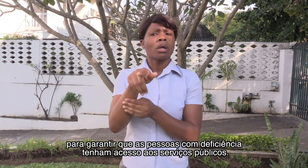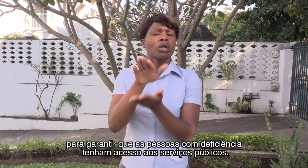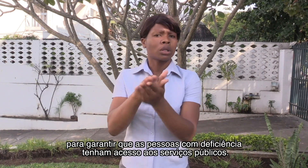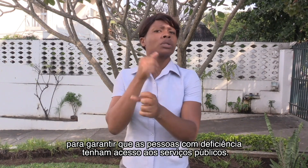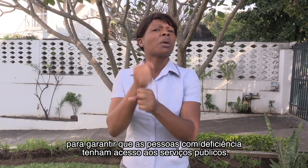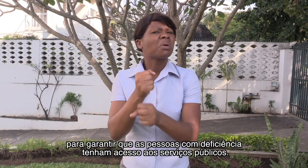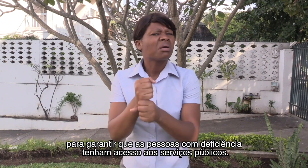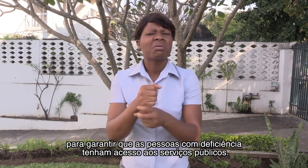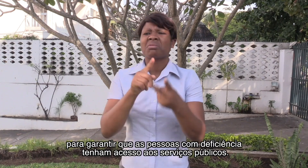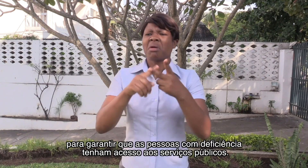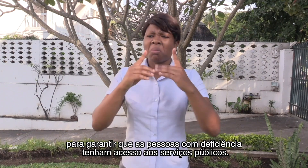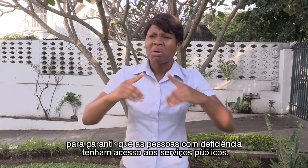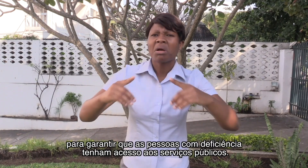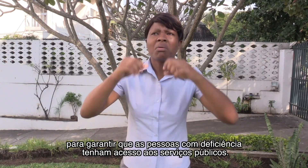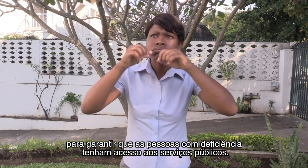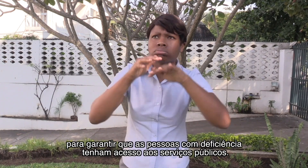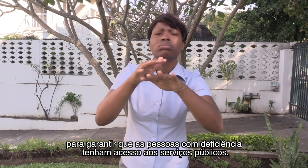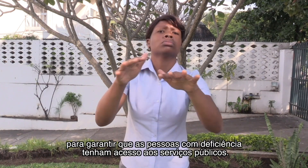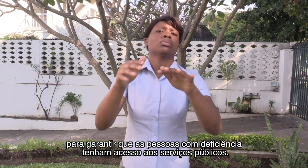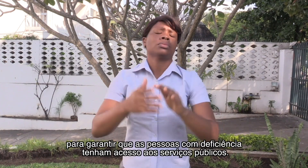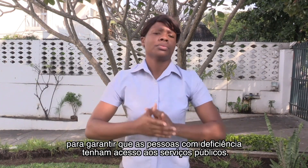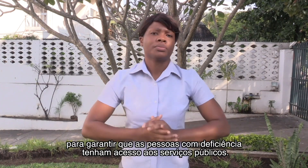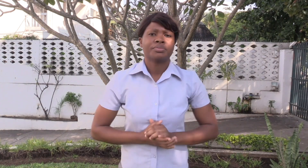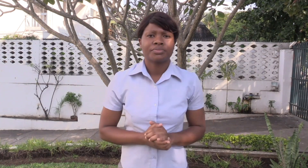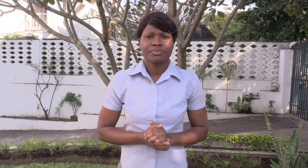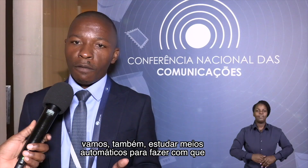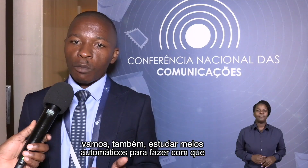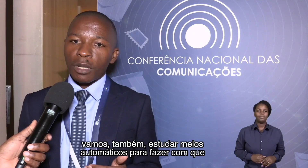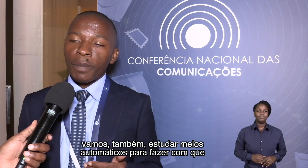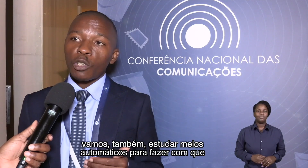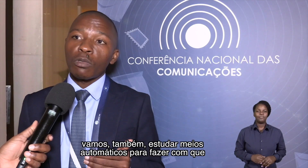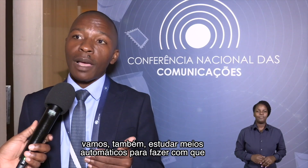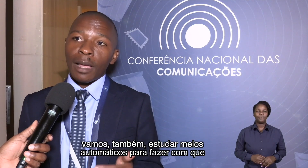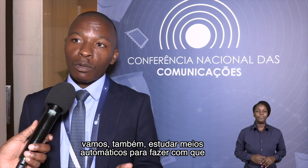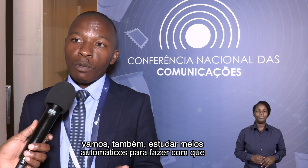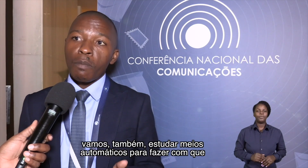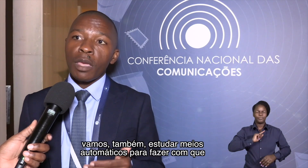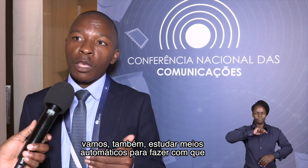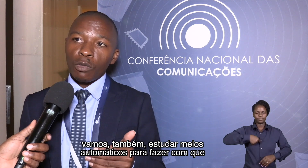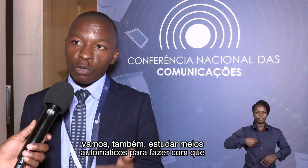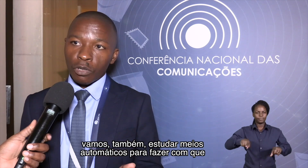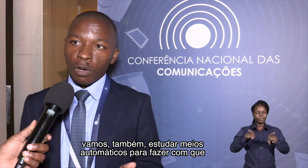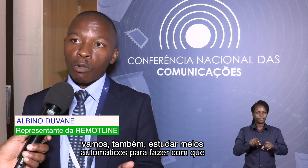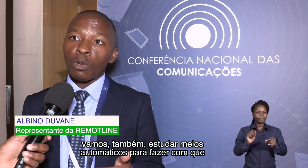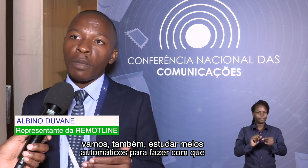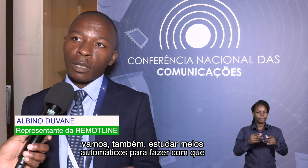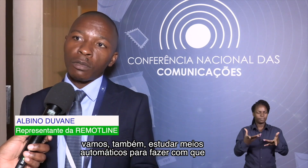tenham acesso aos serviços públicos. Vamos também estar dando meios